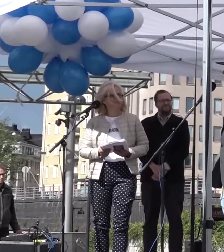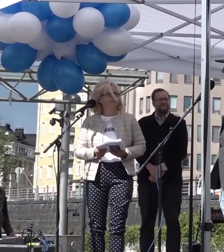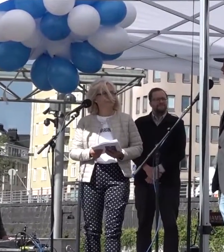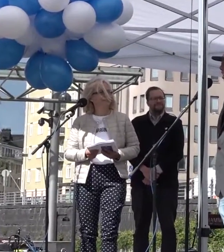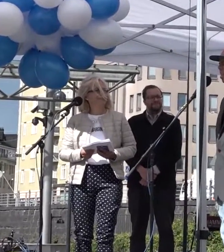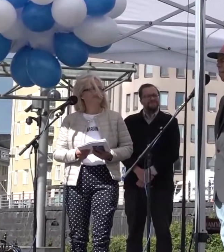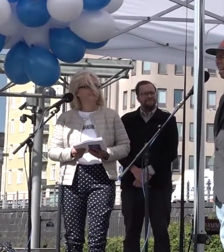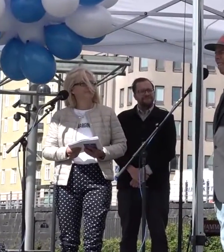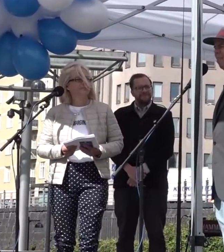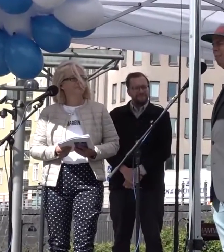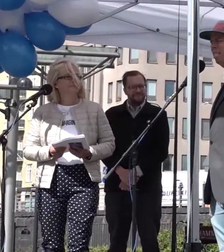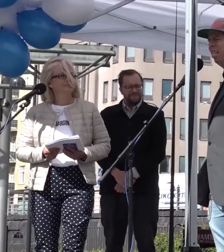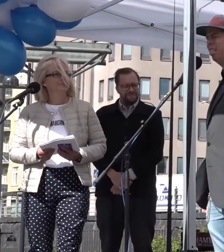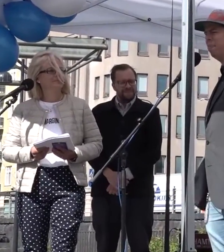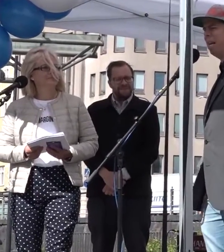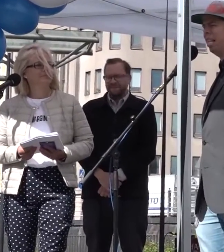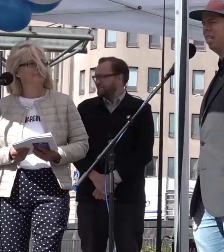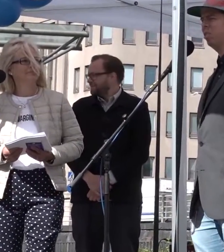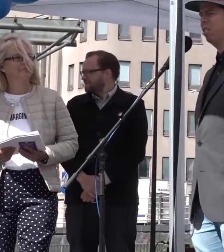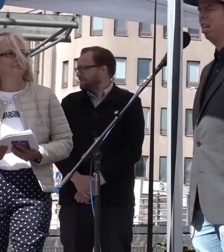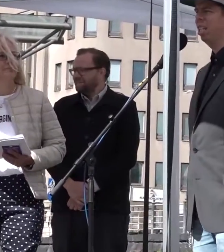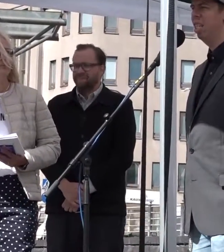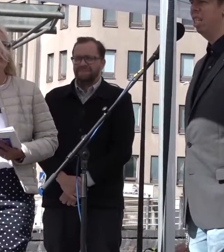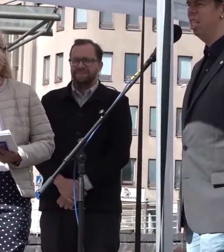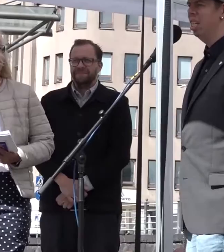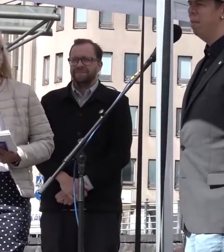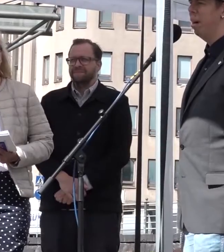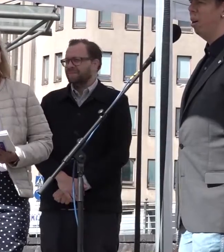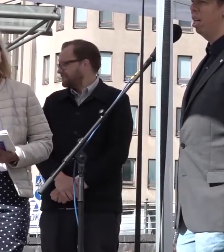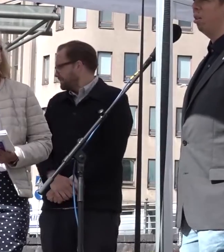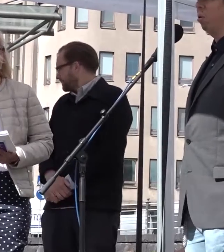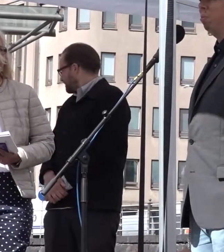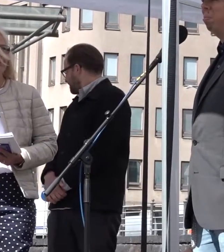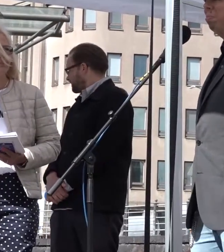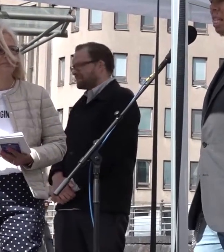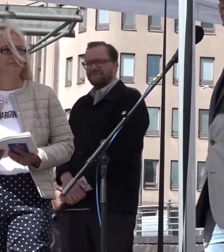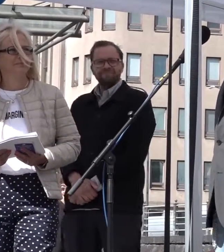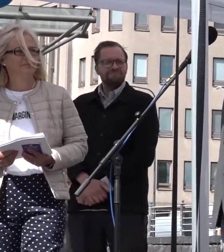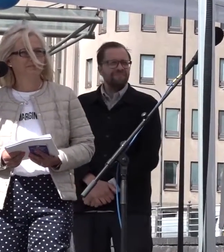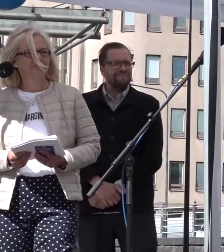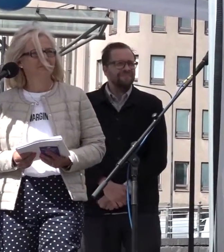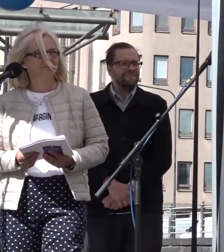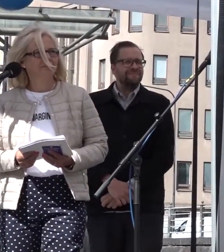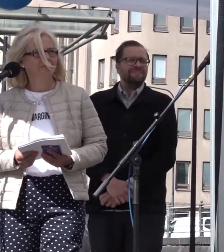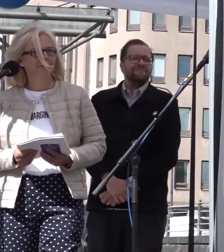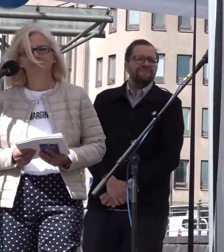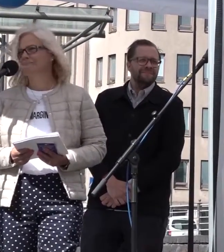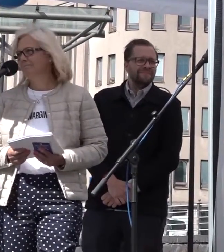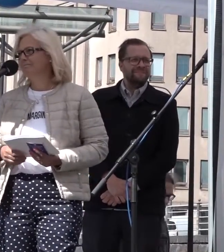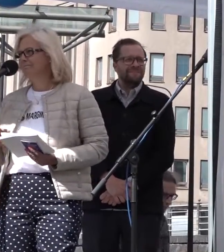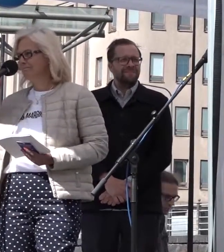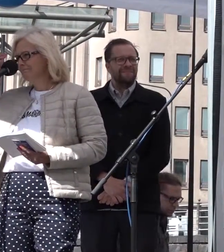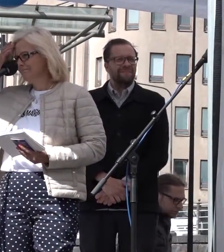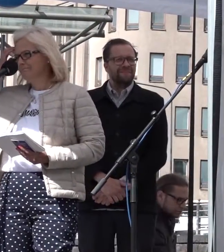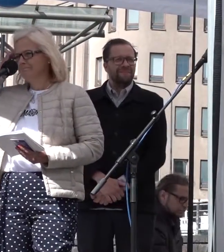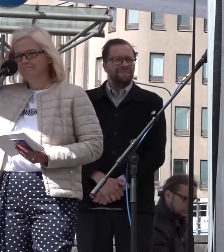että ei kannata pelätä, vammaisia ei kannata pelätä, koska me ollaan niinku, me tehdään hyvää työtä teidän kanssa ja te teette